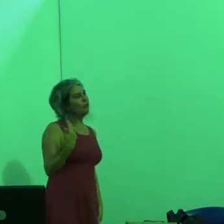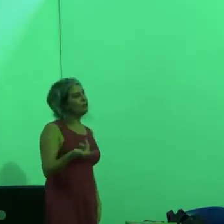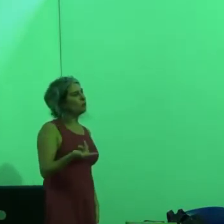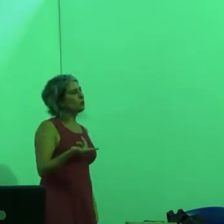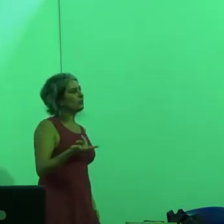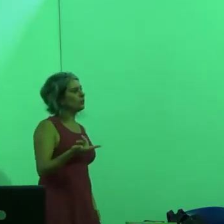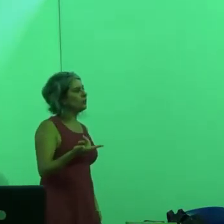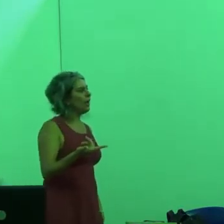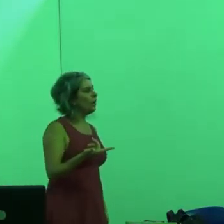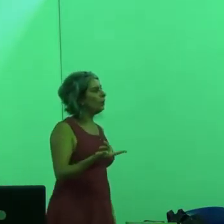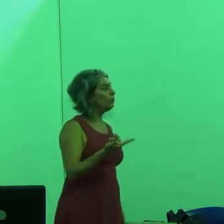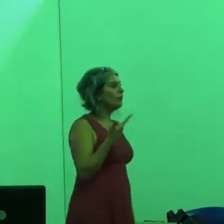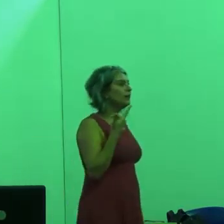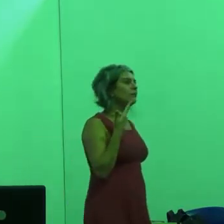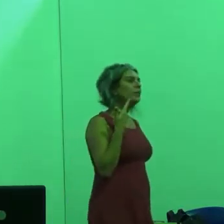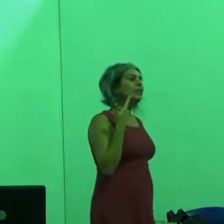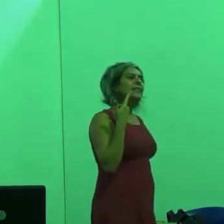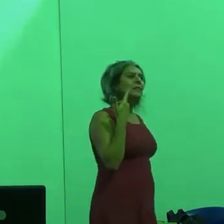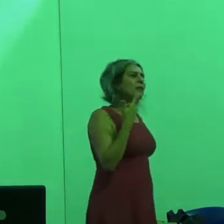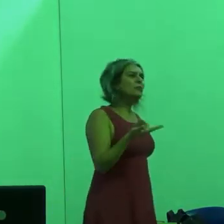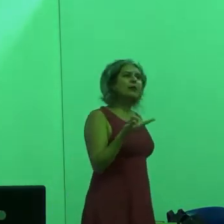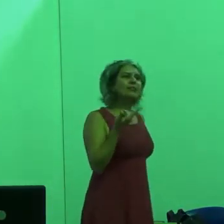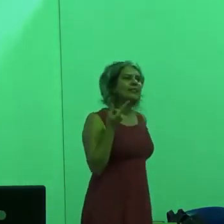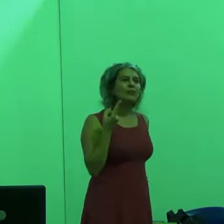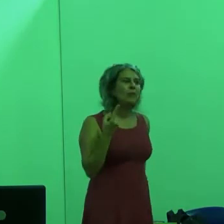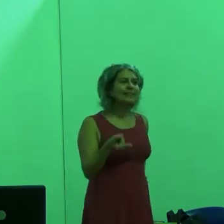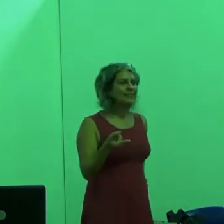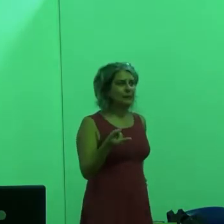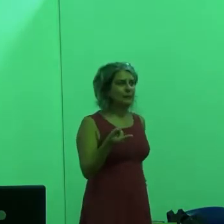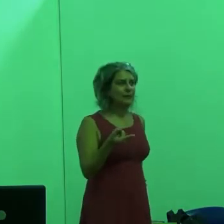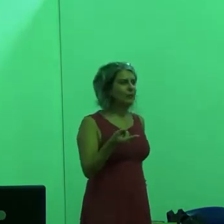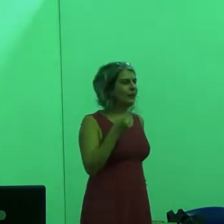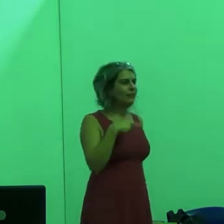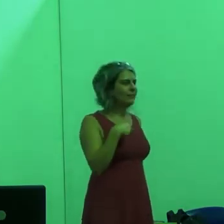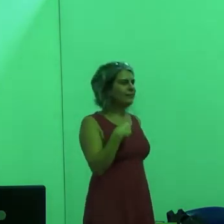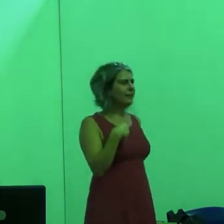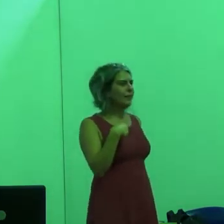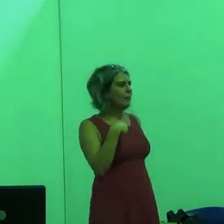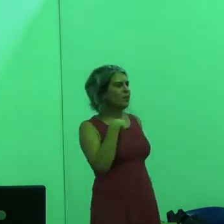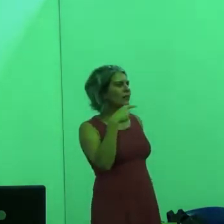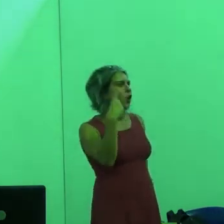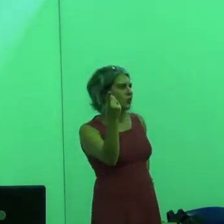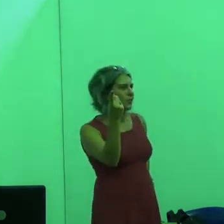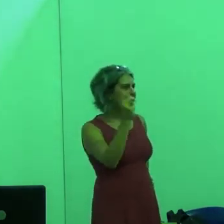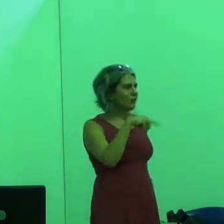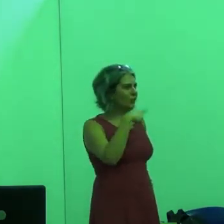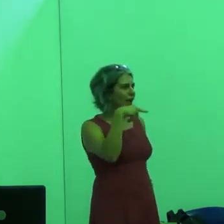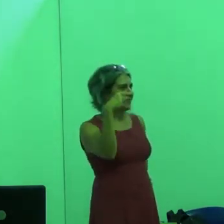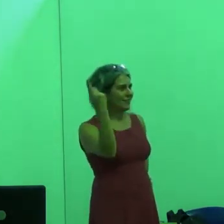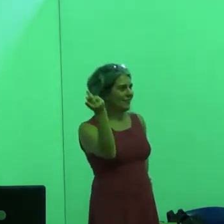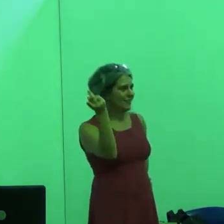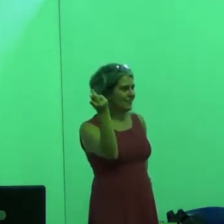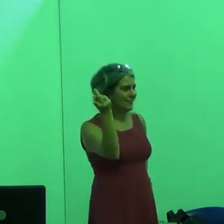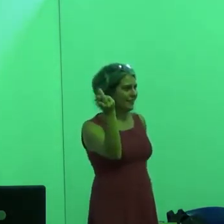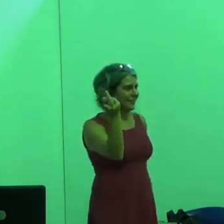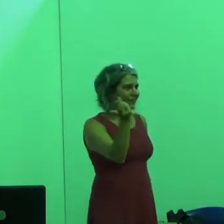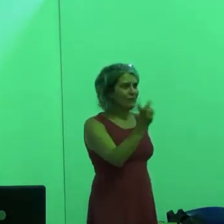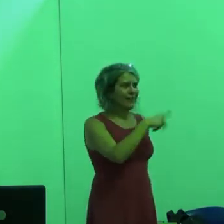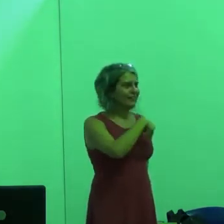falando de projeto editorial, eu estou falando também de uma coisa que não é simples. Porque existem projetos editoriais com